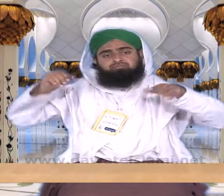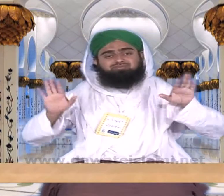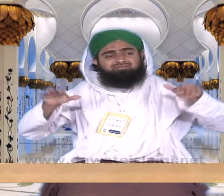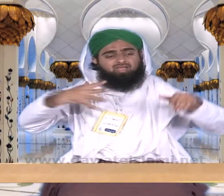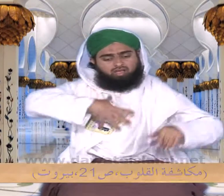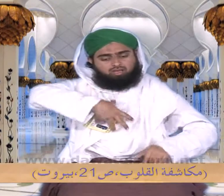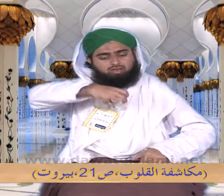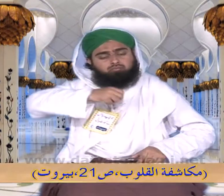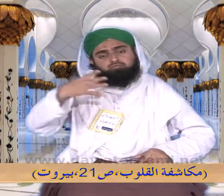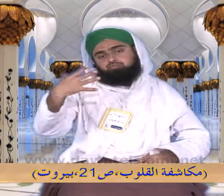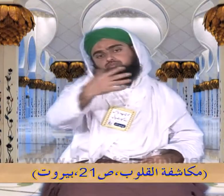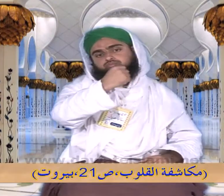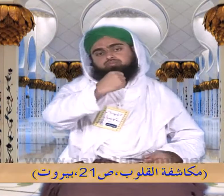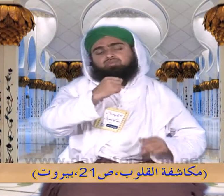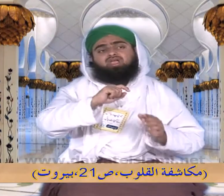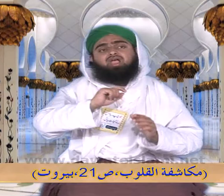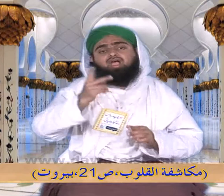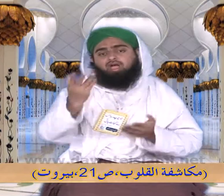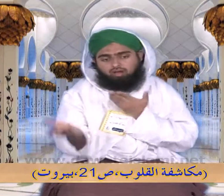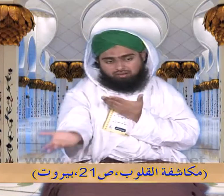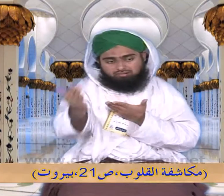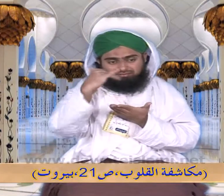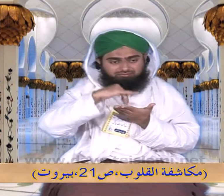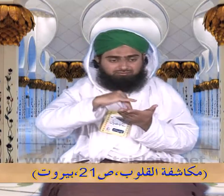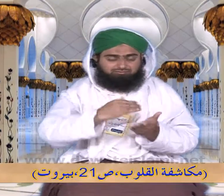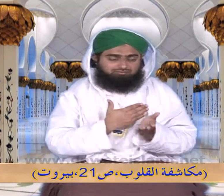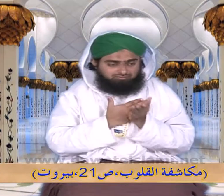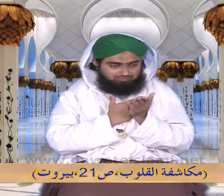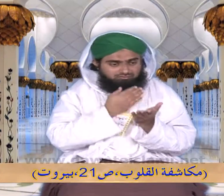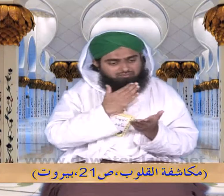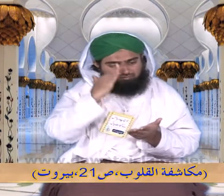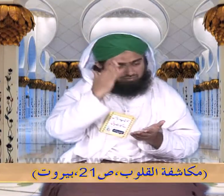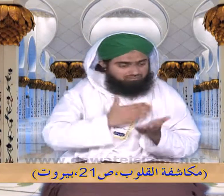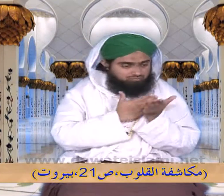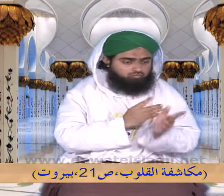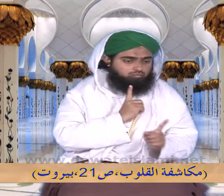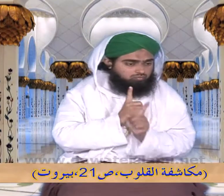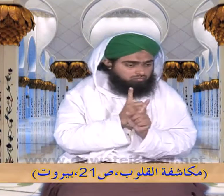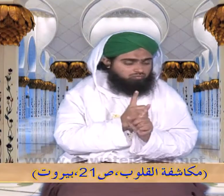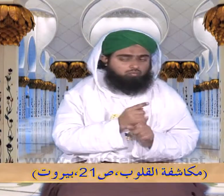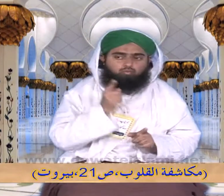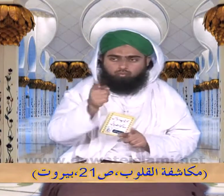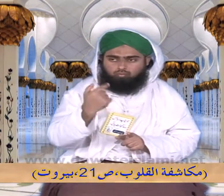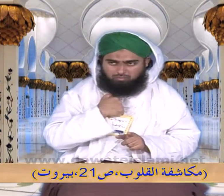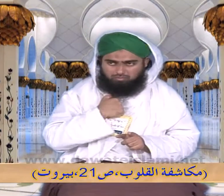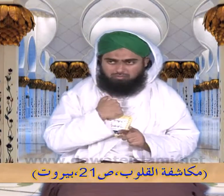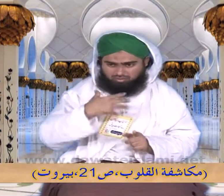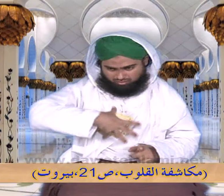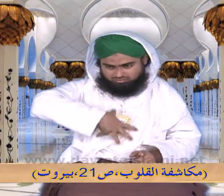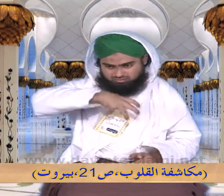ایک بار سیدنا ملک الموت عزرائیل علیہ السلام حاضر ہوئے آپ نے فرمایا کہ کیا